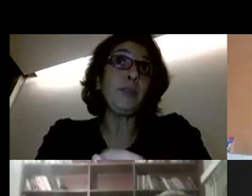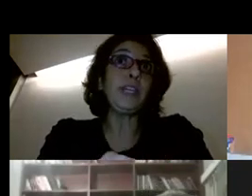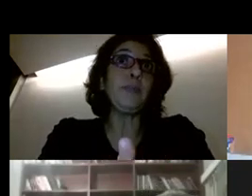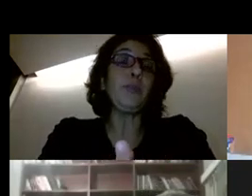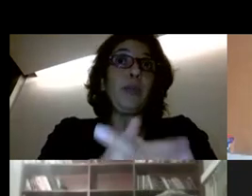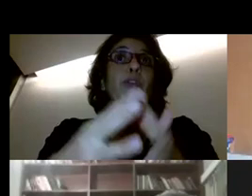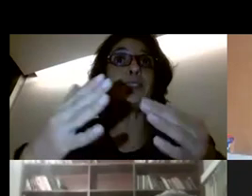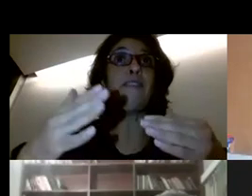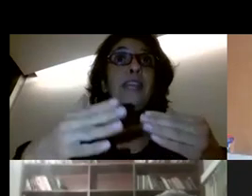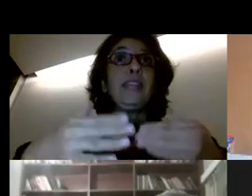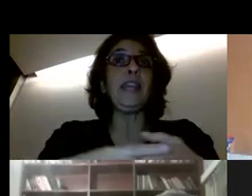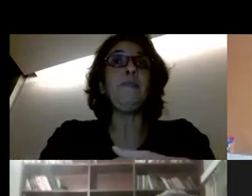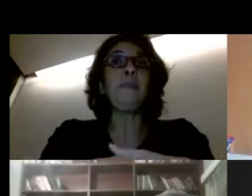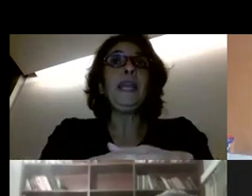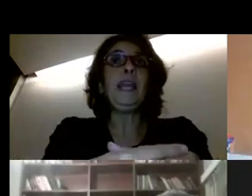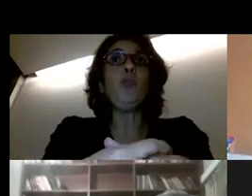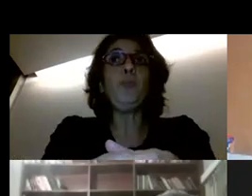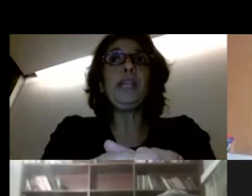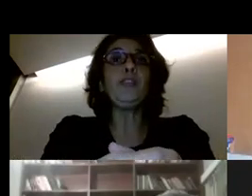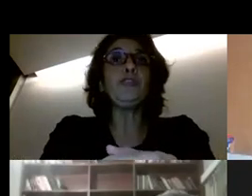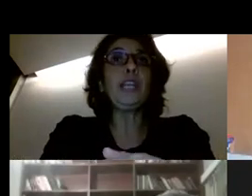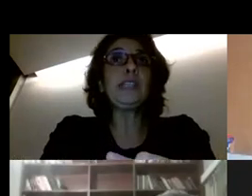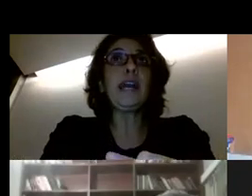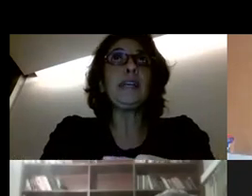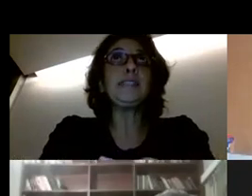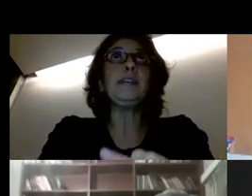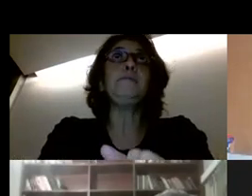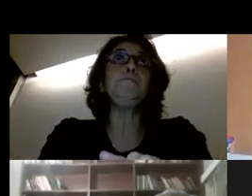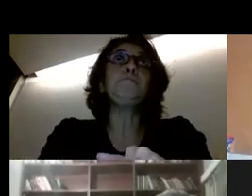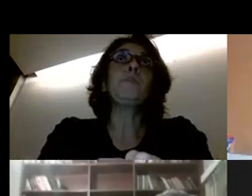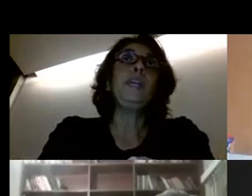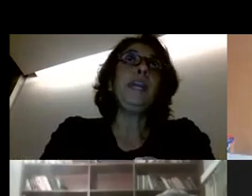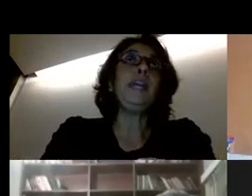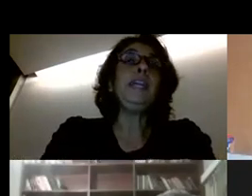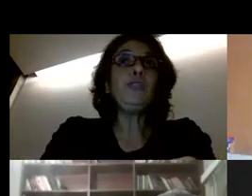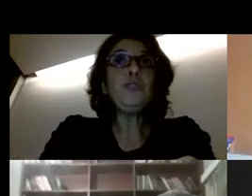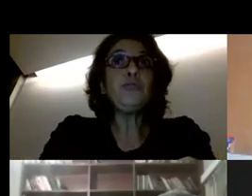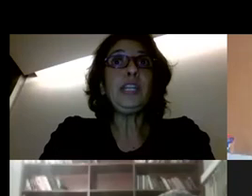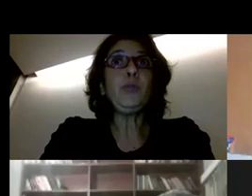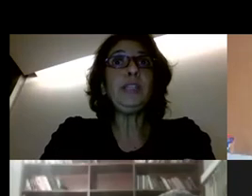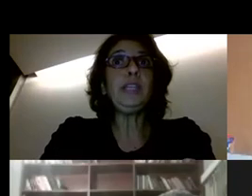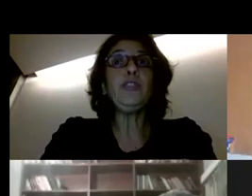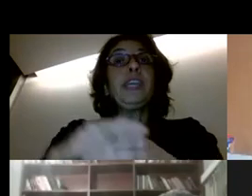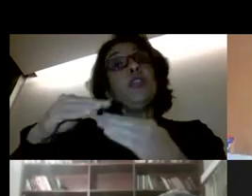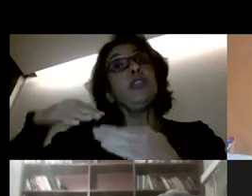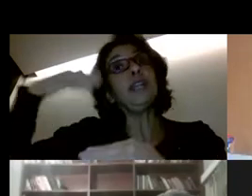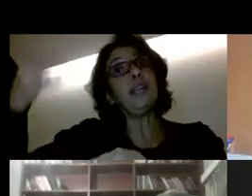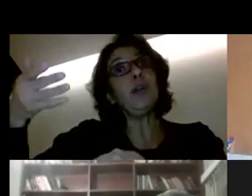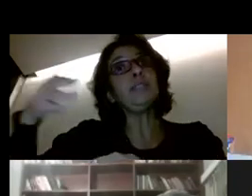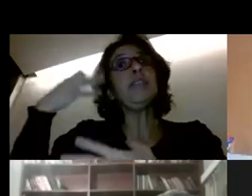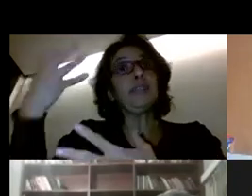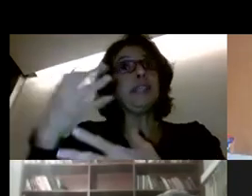fluidez, por ejemplo, de poder saber que cumplen con ciertos hitos lingüísticos que en